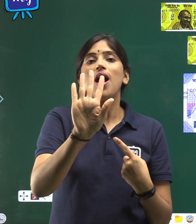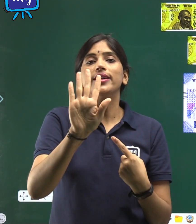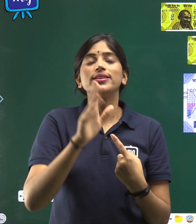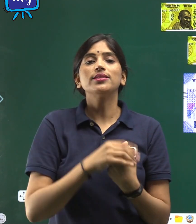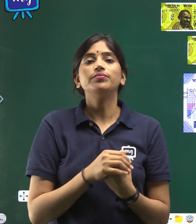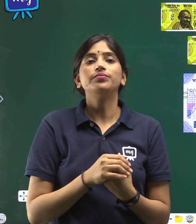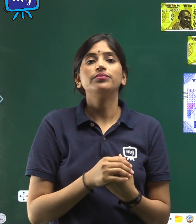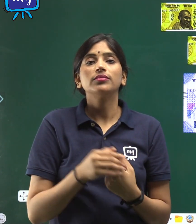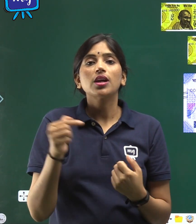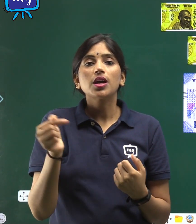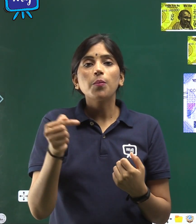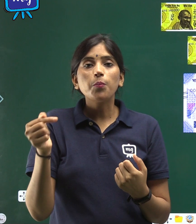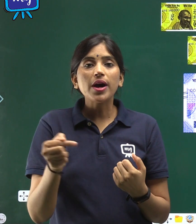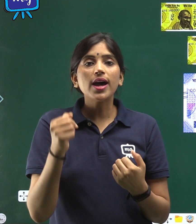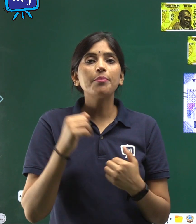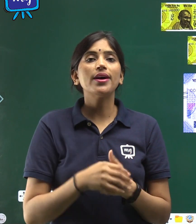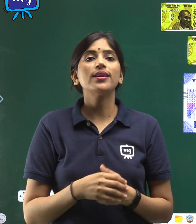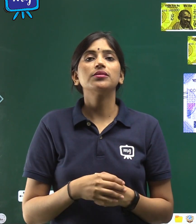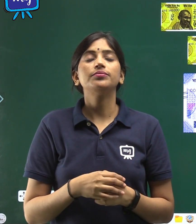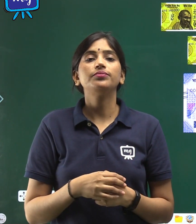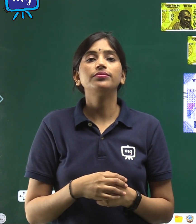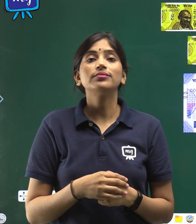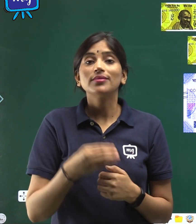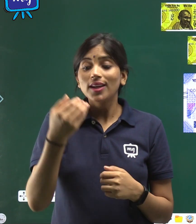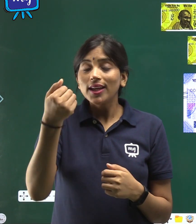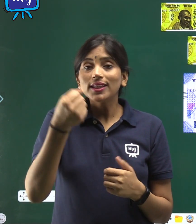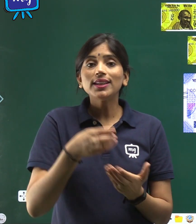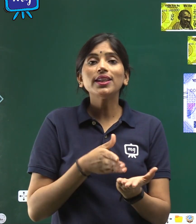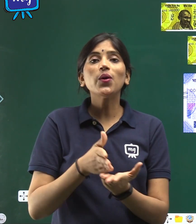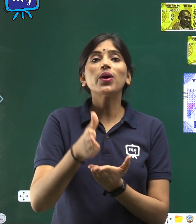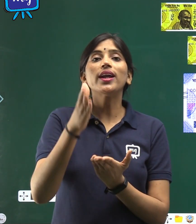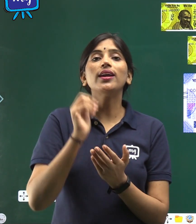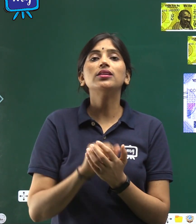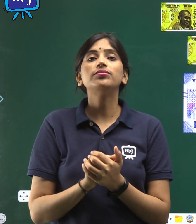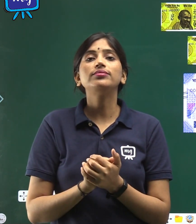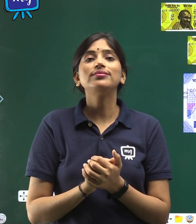5 बराबर कितने हो गए?